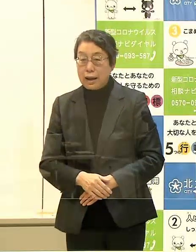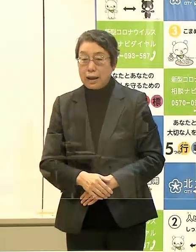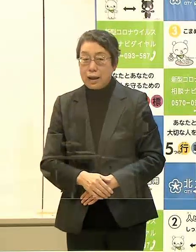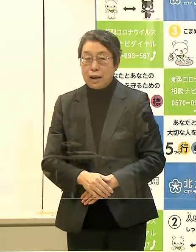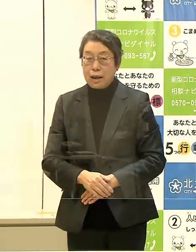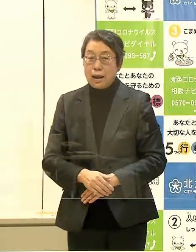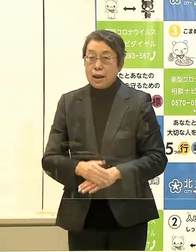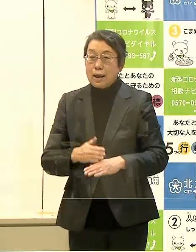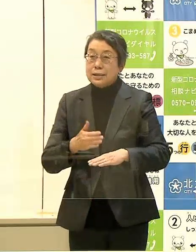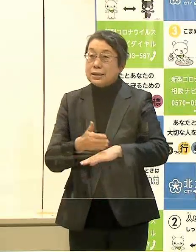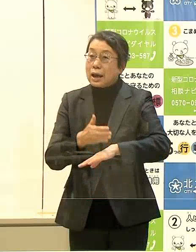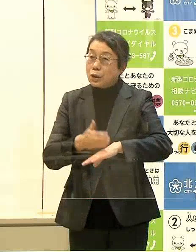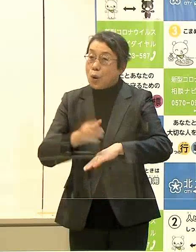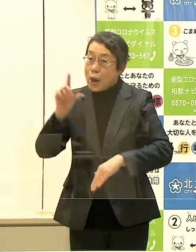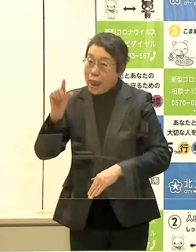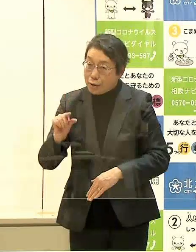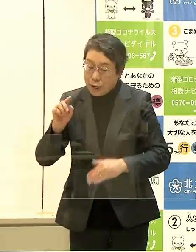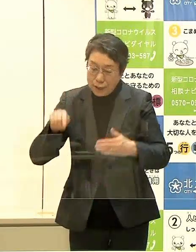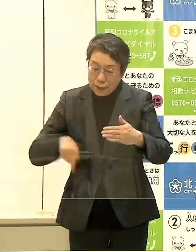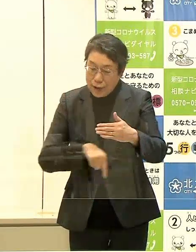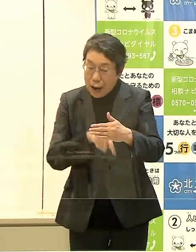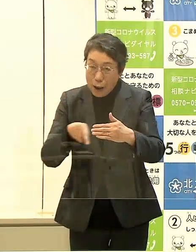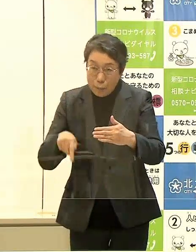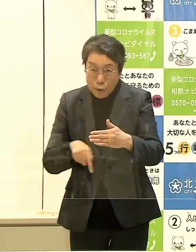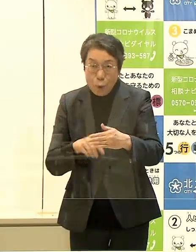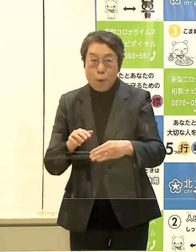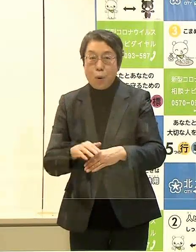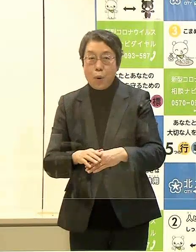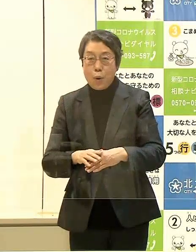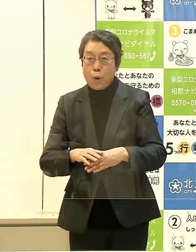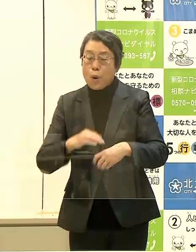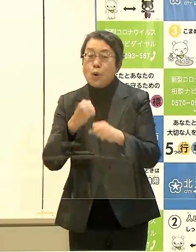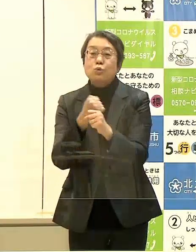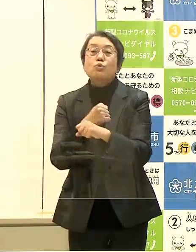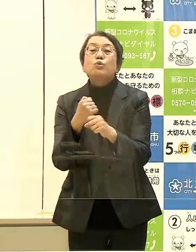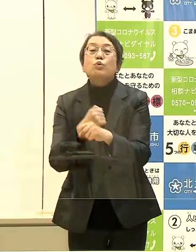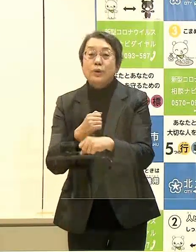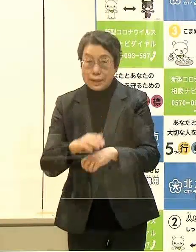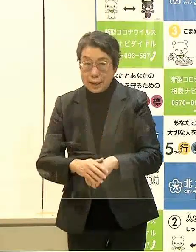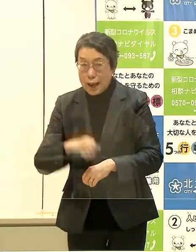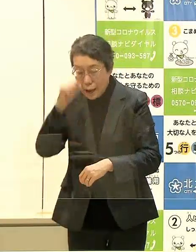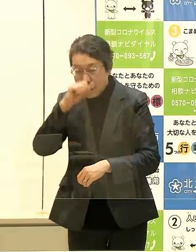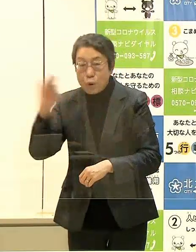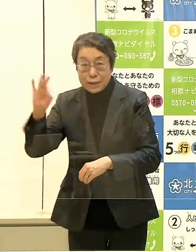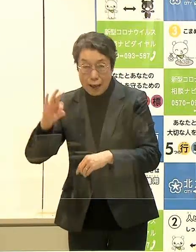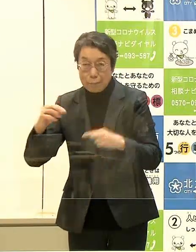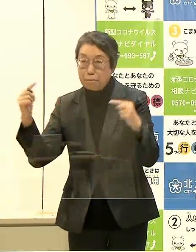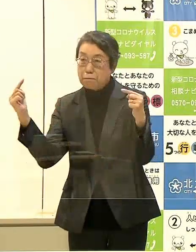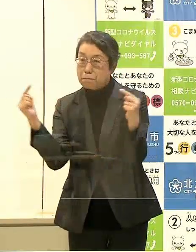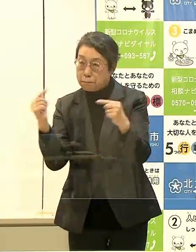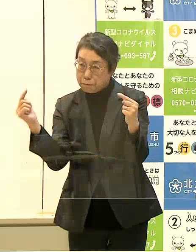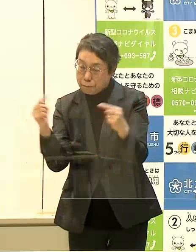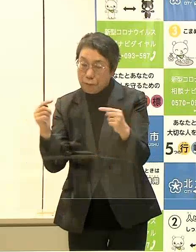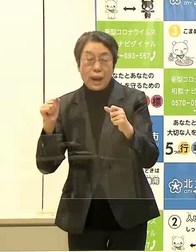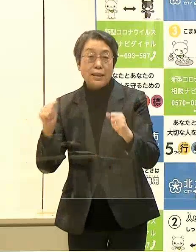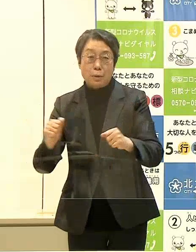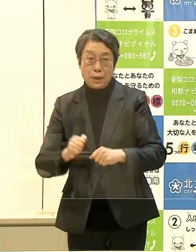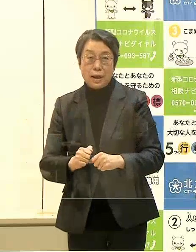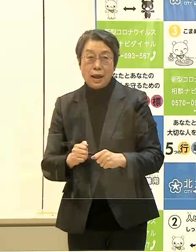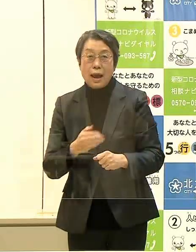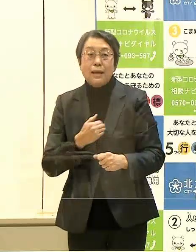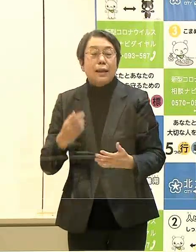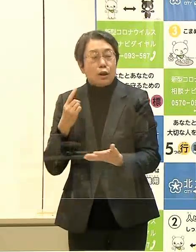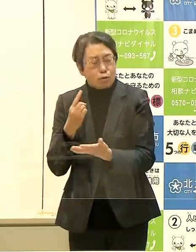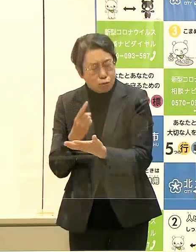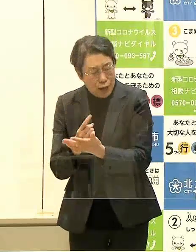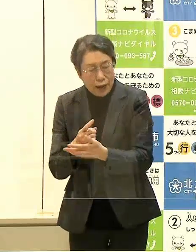コンパクトにして中日のぽいですね予算折衝を続けてですねできる限り夜8